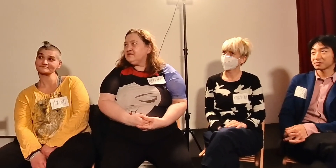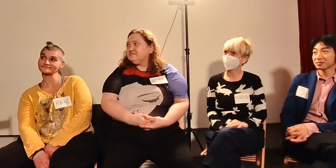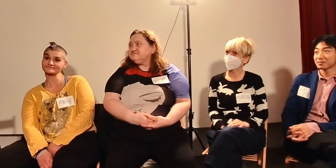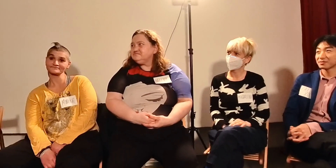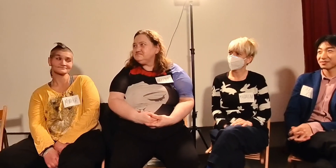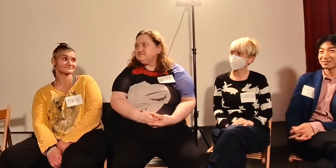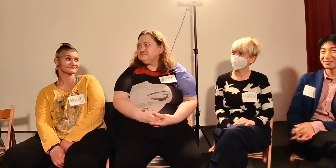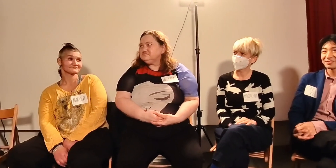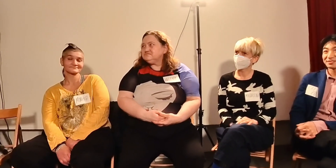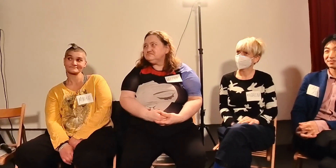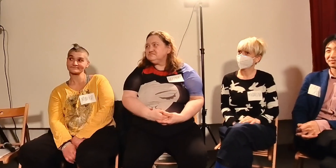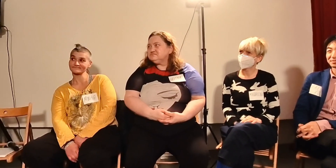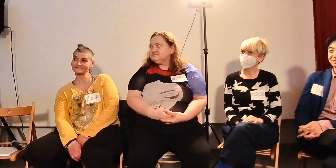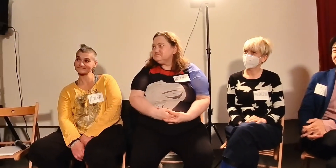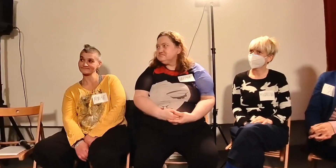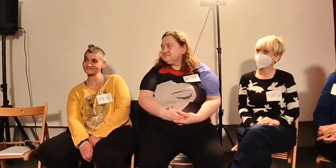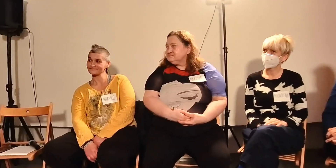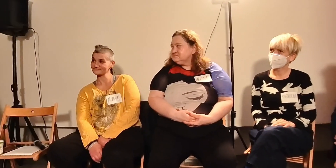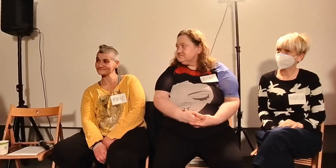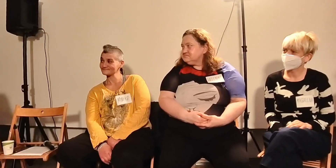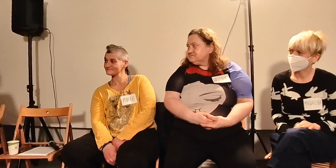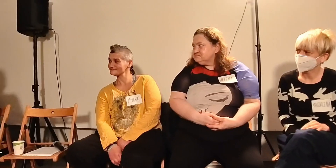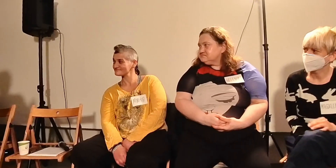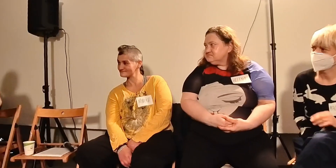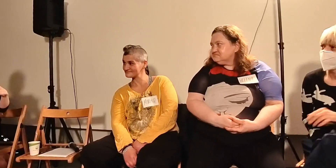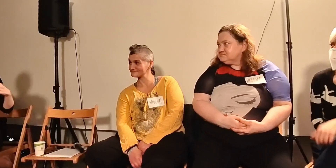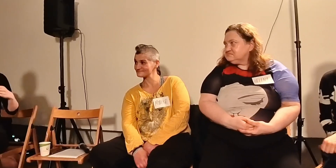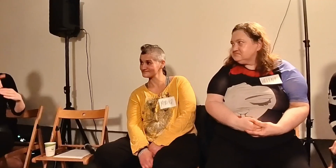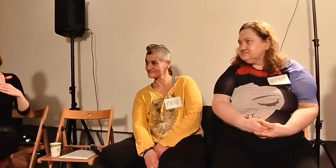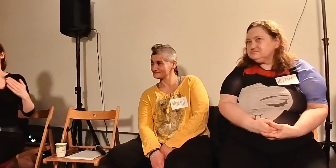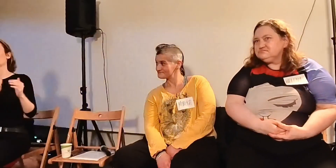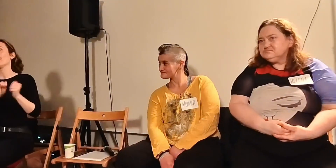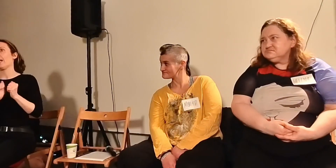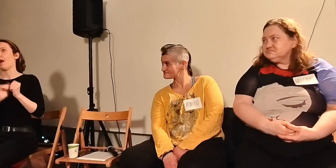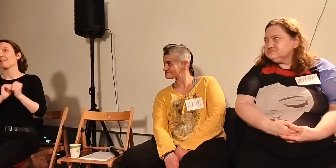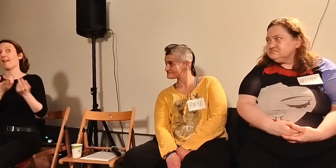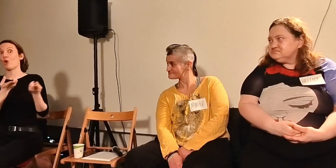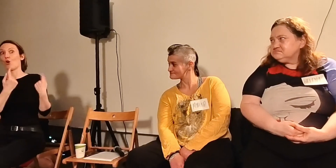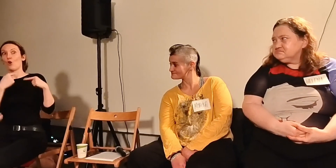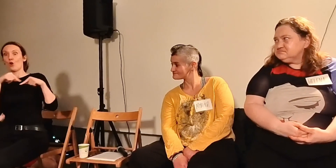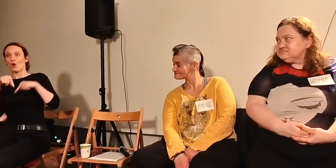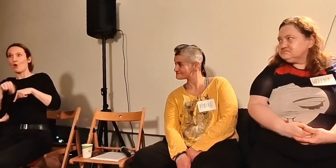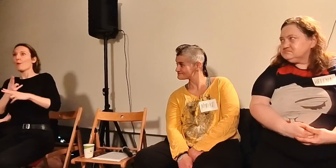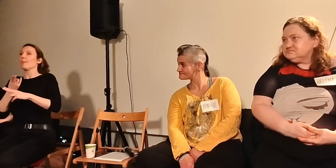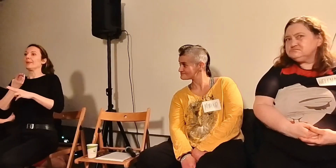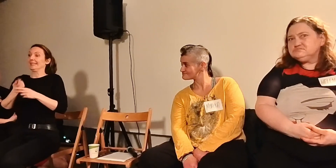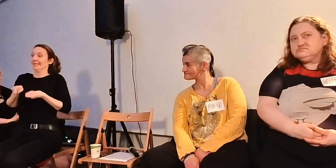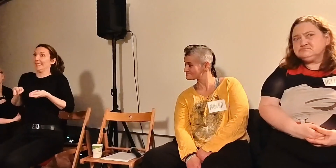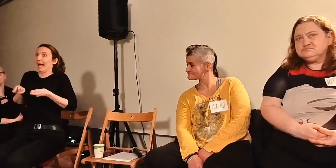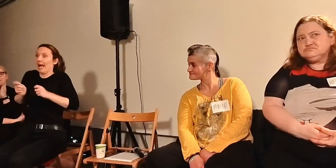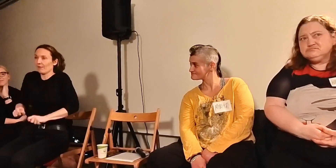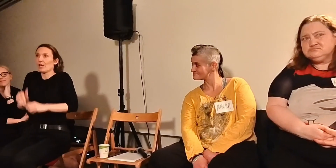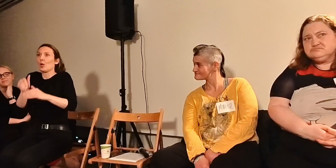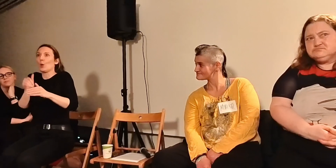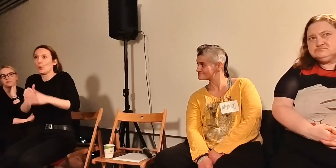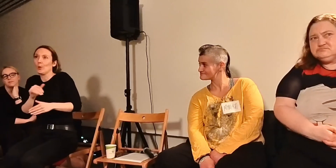a Moniku, taky členky kolektivu Prádelna. A tady na konci je Klára Hrčíková,